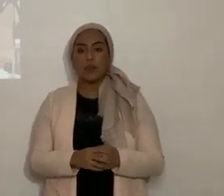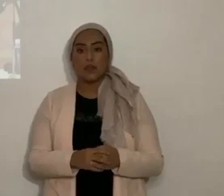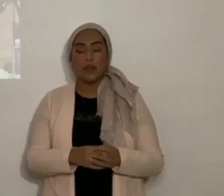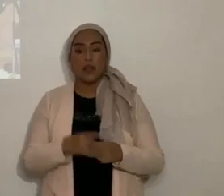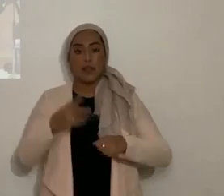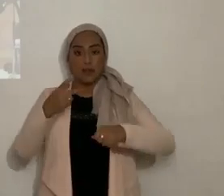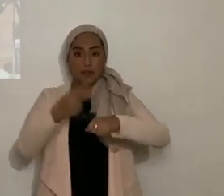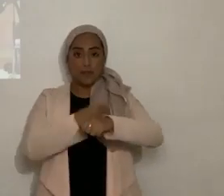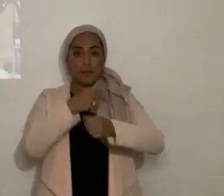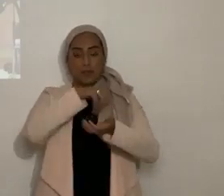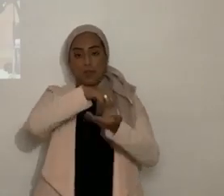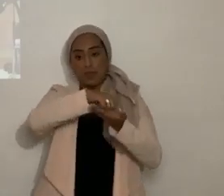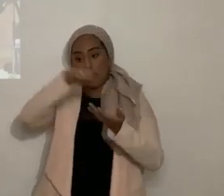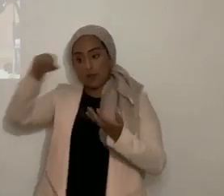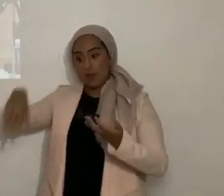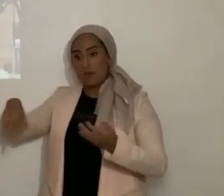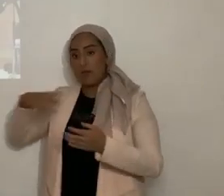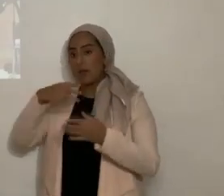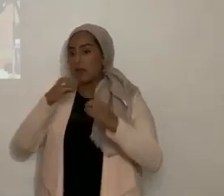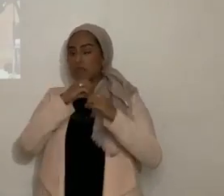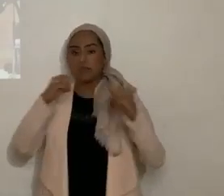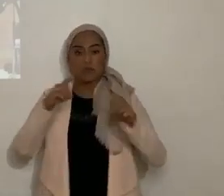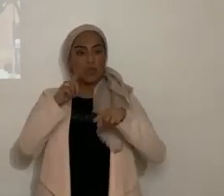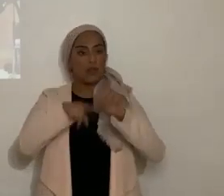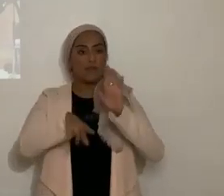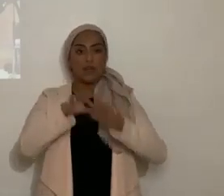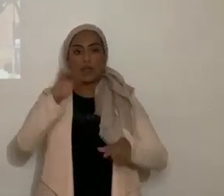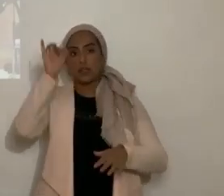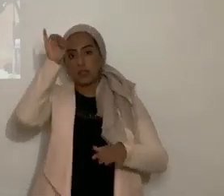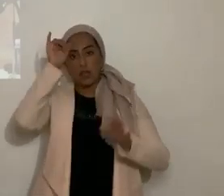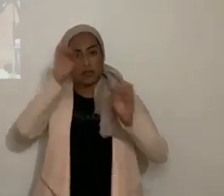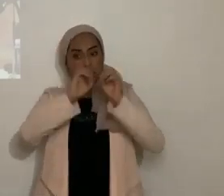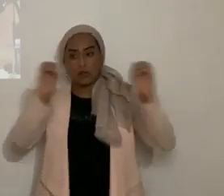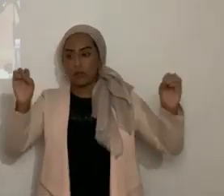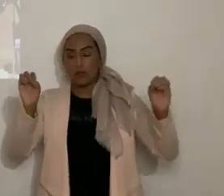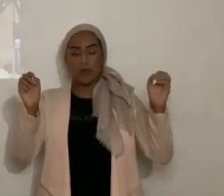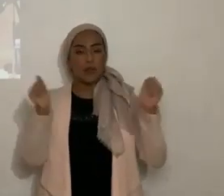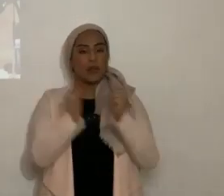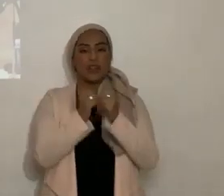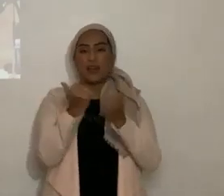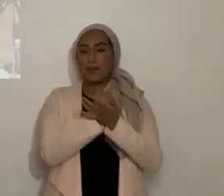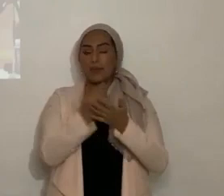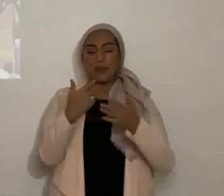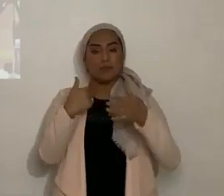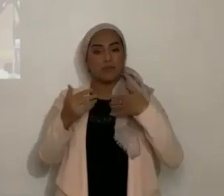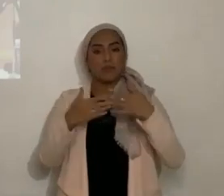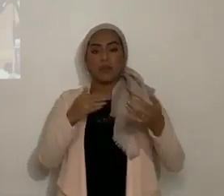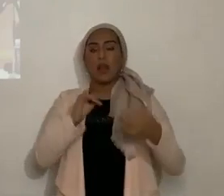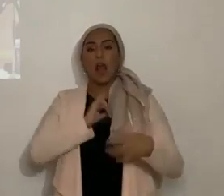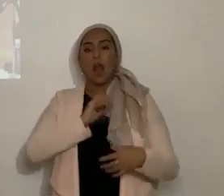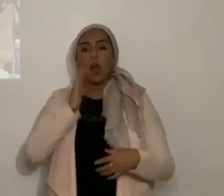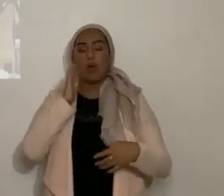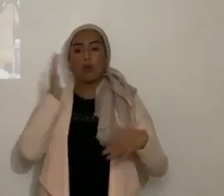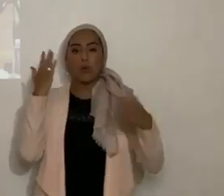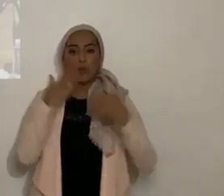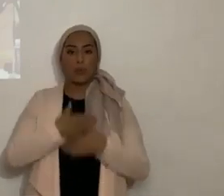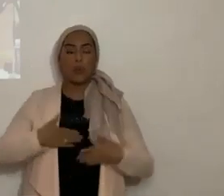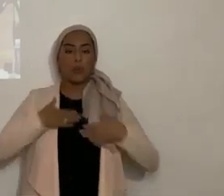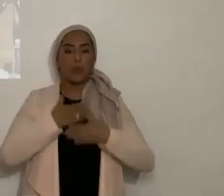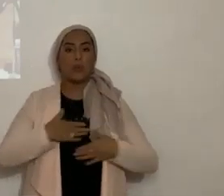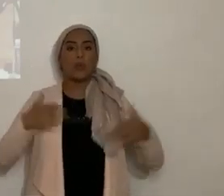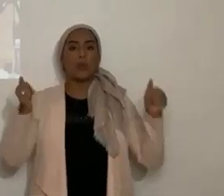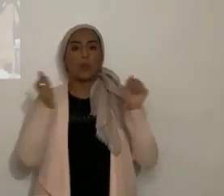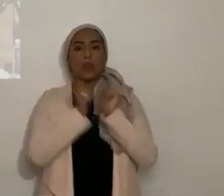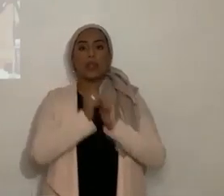las ovejas sean quitadas de la majada, y no haya vacas en los corrales, con todo yo me alegraré en